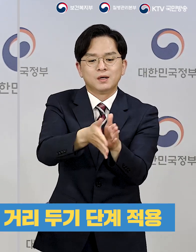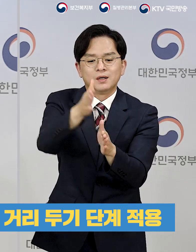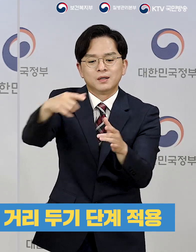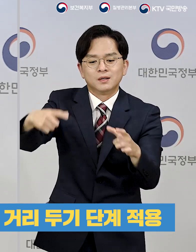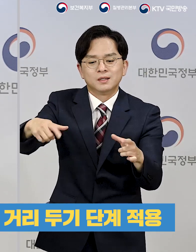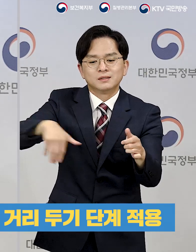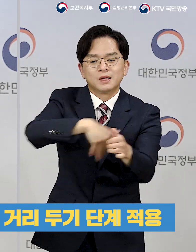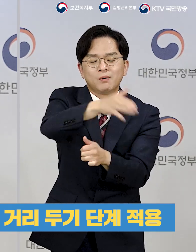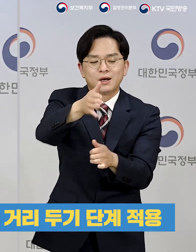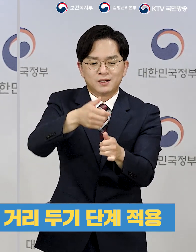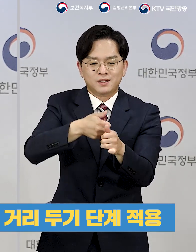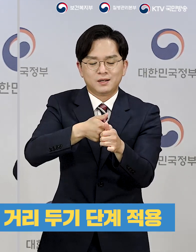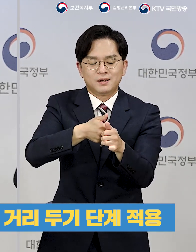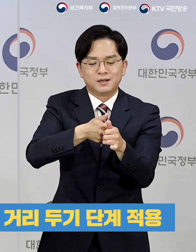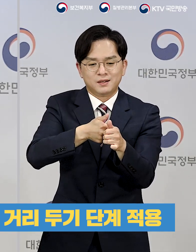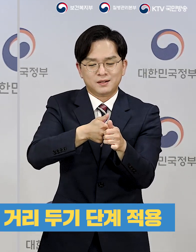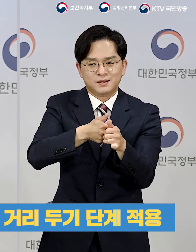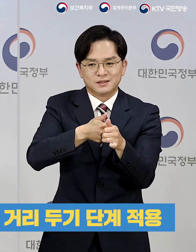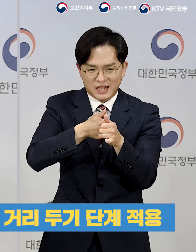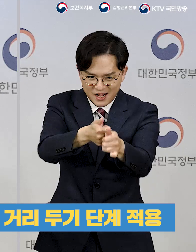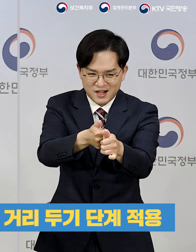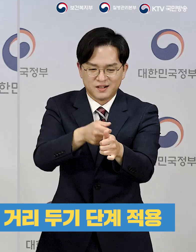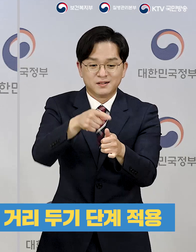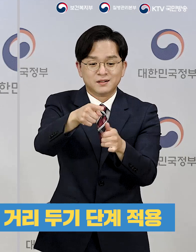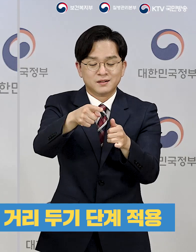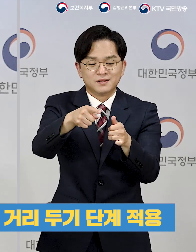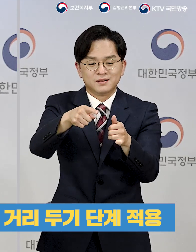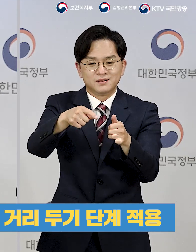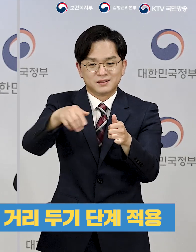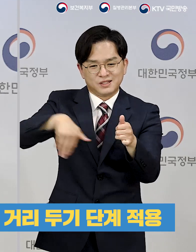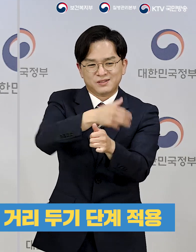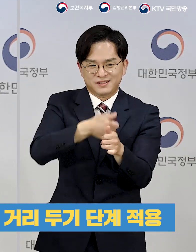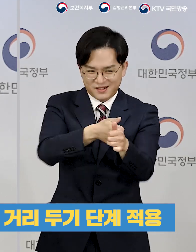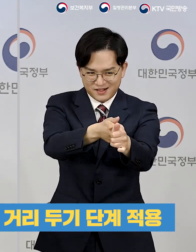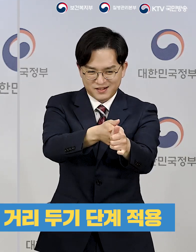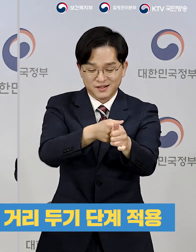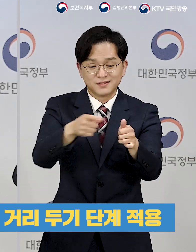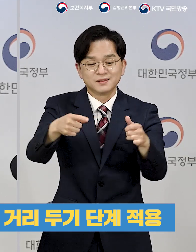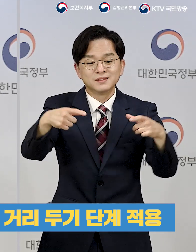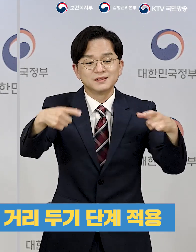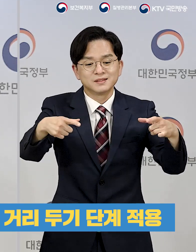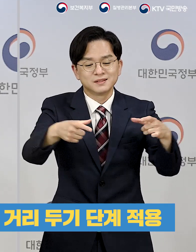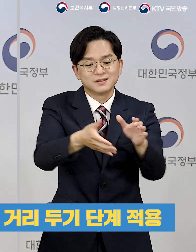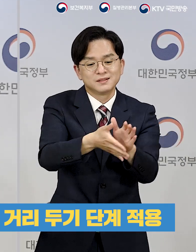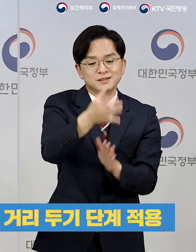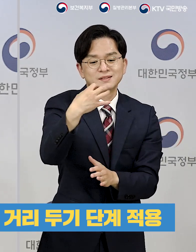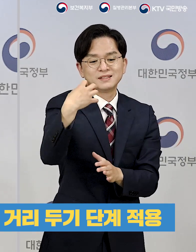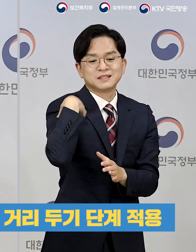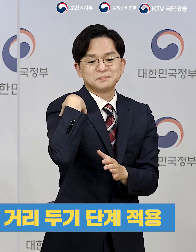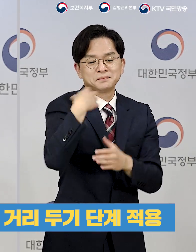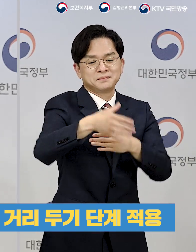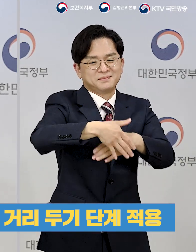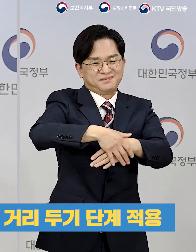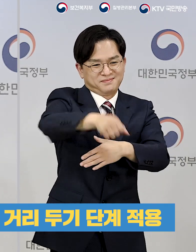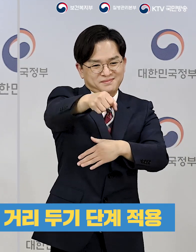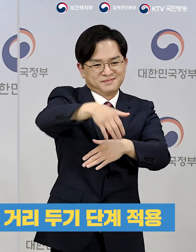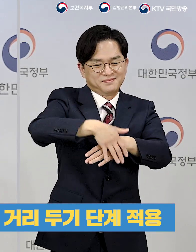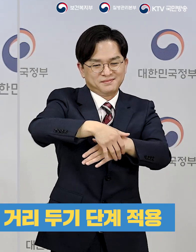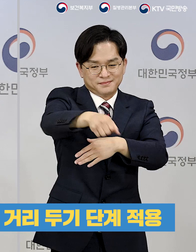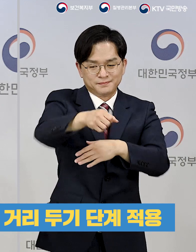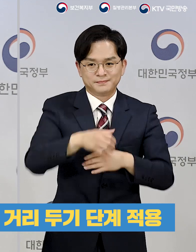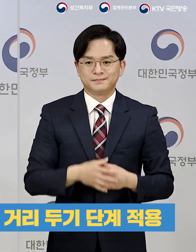따라서 현장에 맞게 사회적 거리두기를 하도록 그렇게 전략을 짜고 있고,